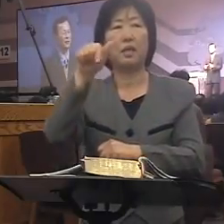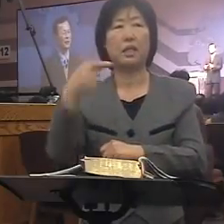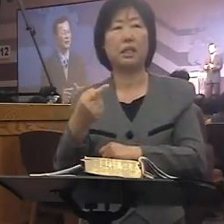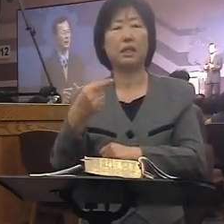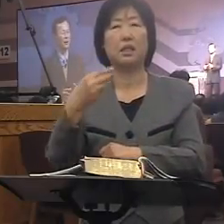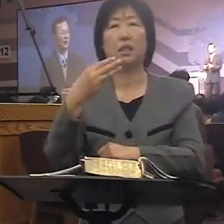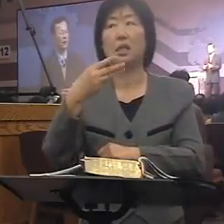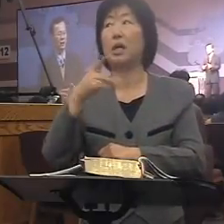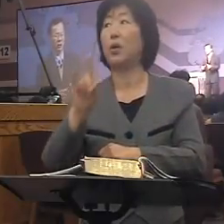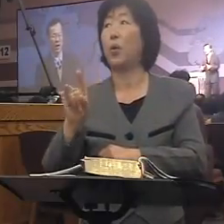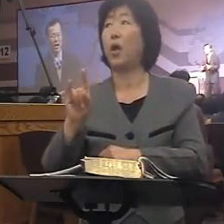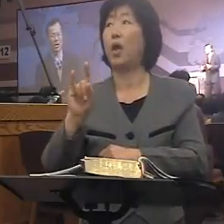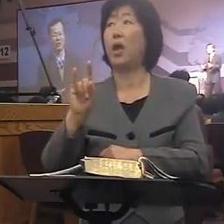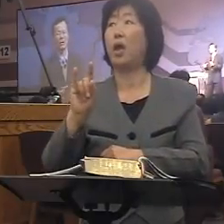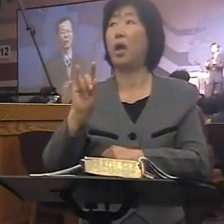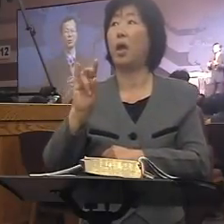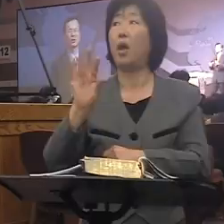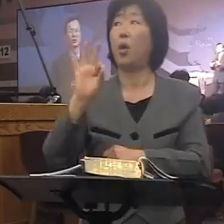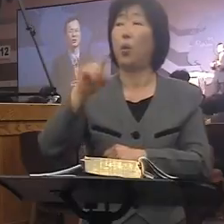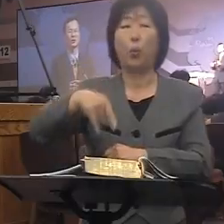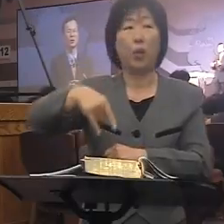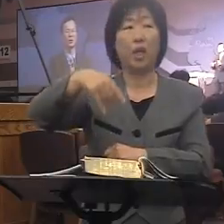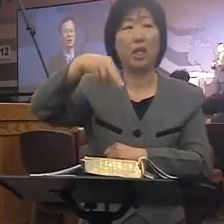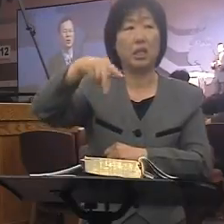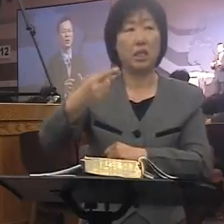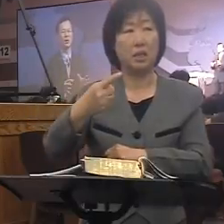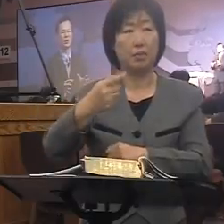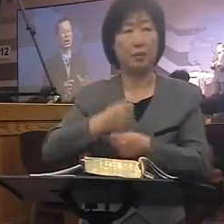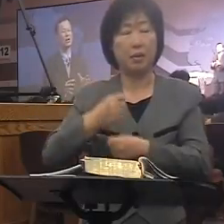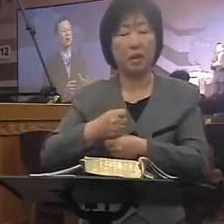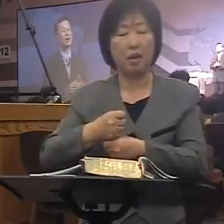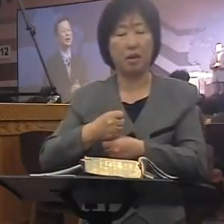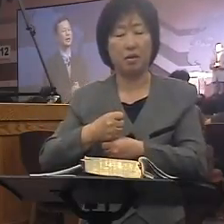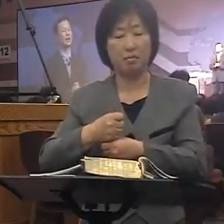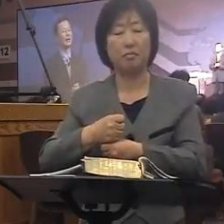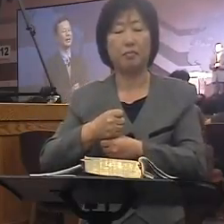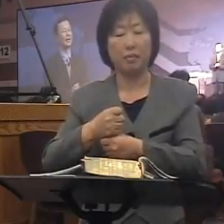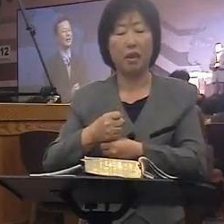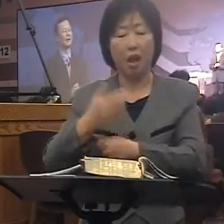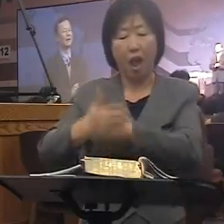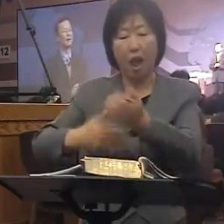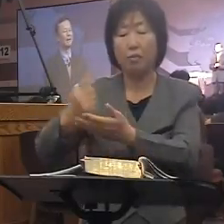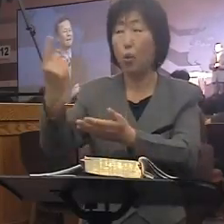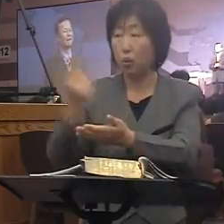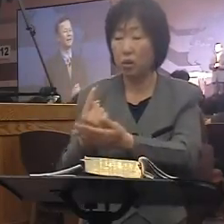grace. 그러나 하나님이 오시어서 살려고 하시니까